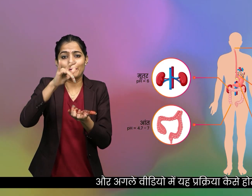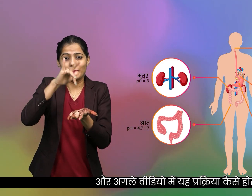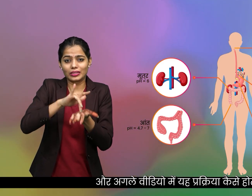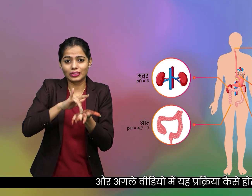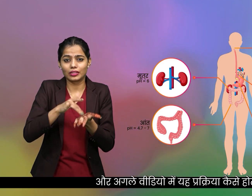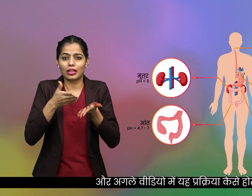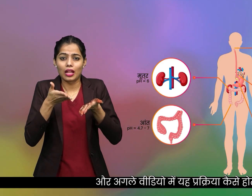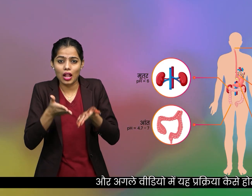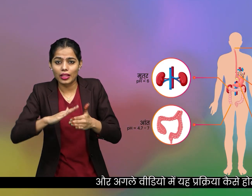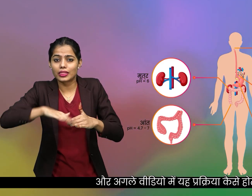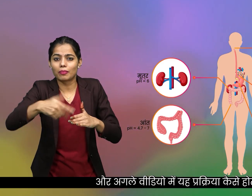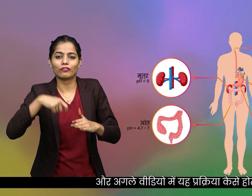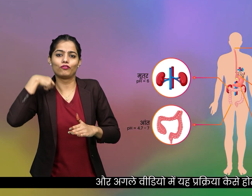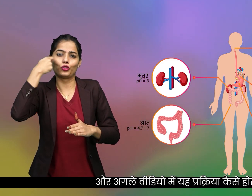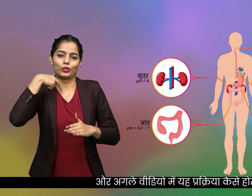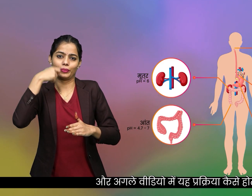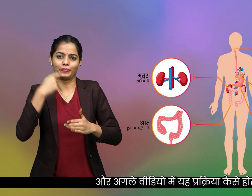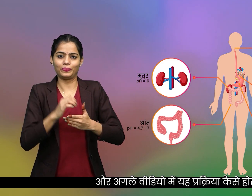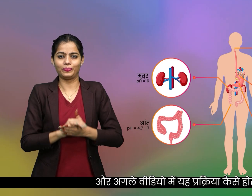प्रक्रिया कैसे होती है।